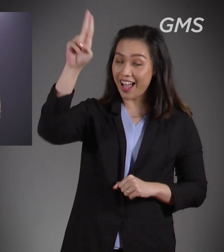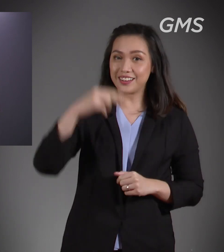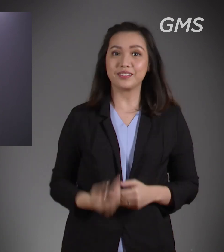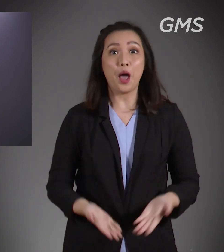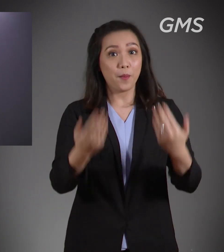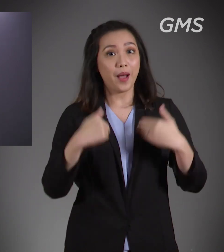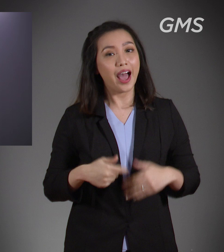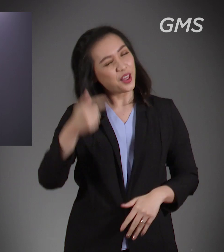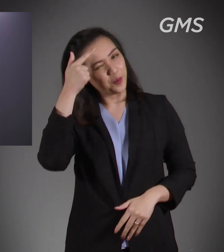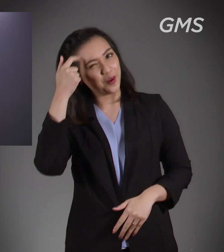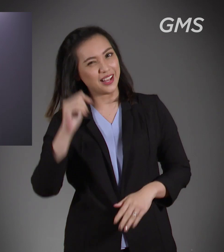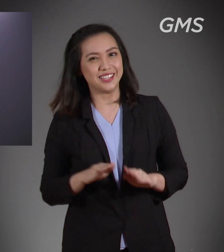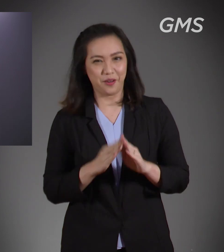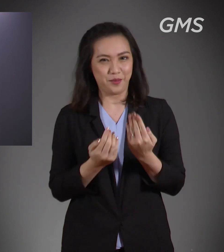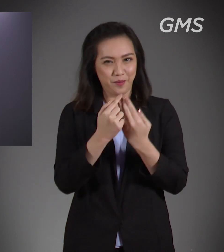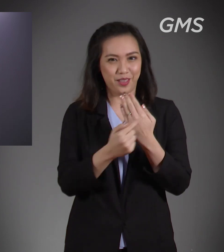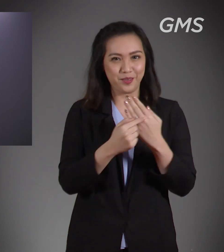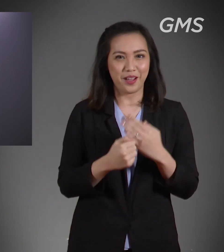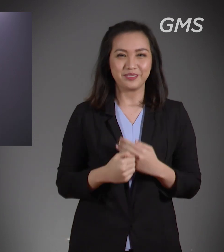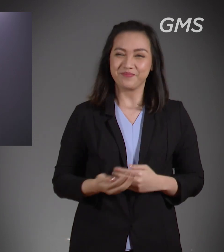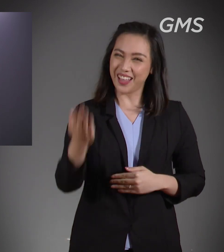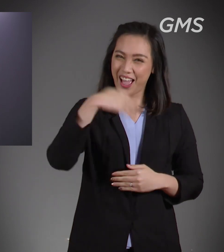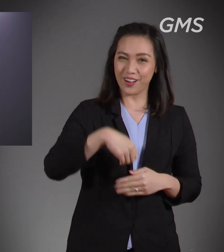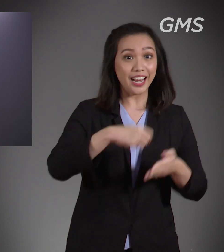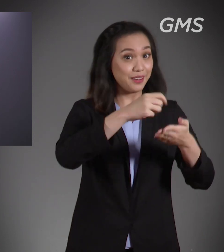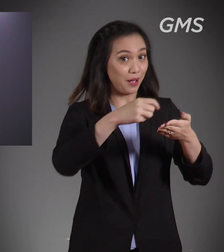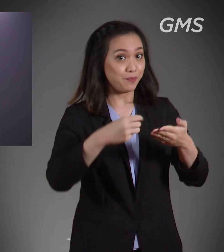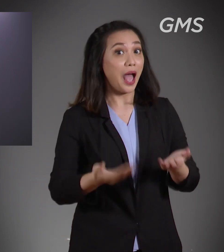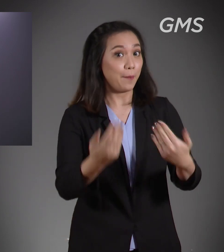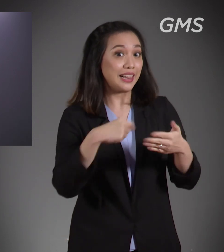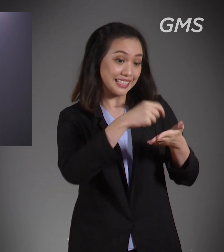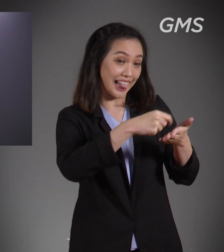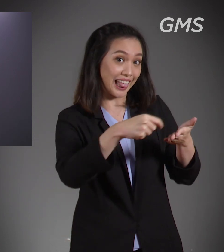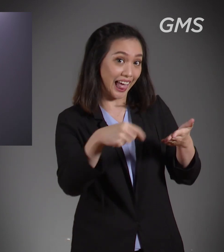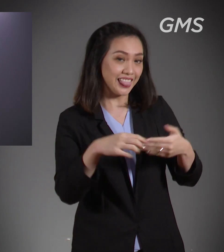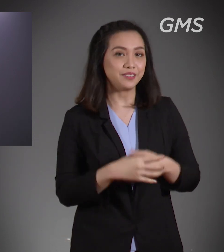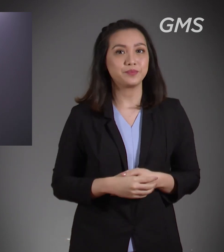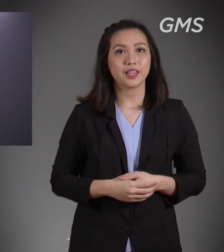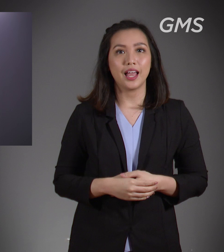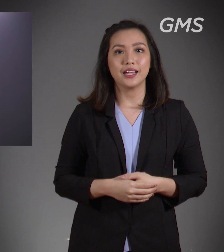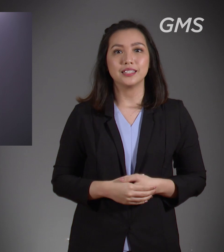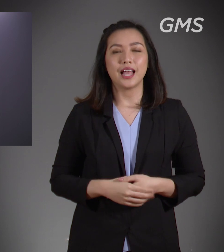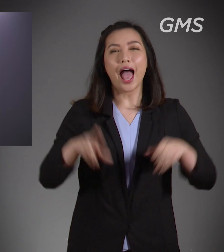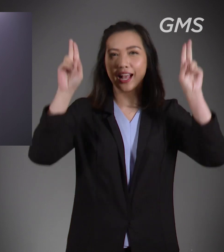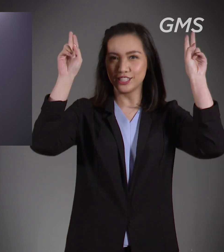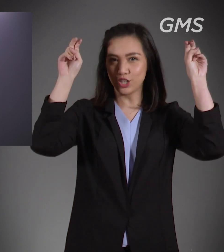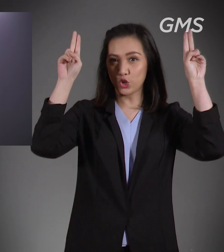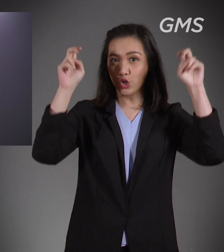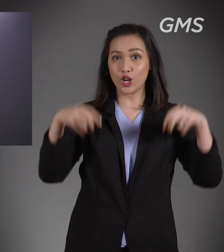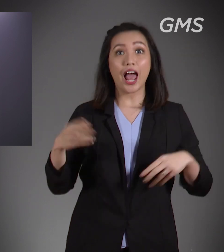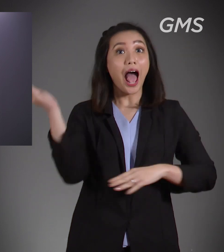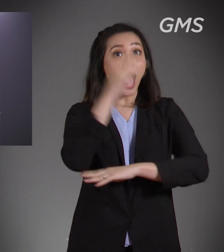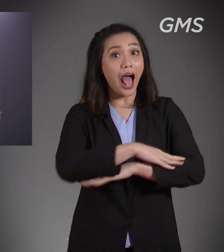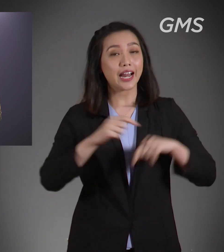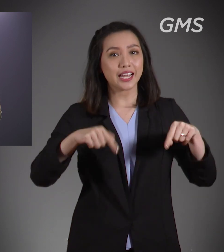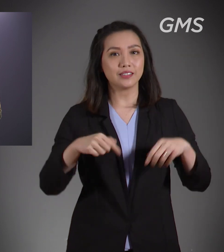kita langsung belajar firman Tuhan, ambil Alkitabnya dan catatan khotbah. Saya beri judul pembahasan hari ini, Jatuh